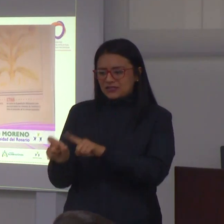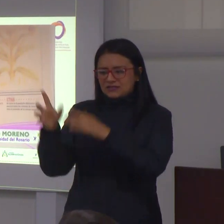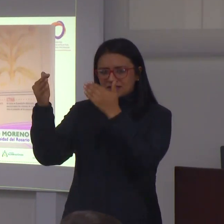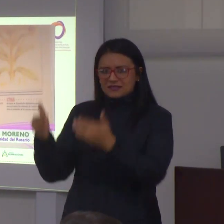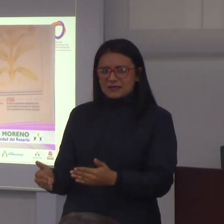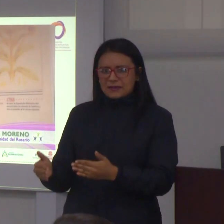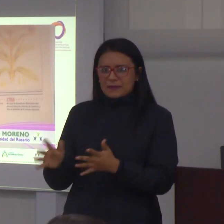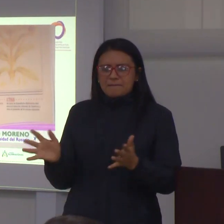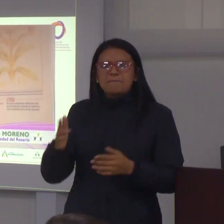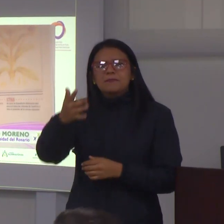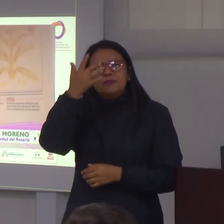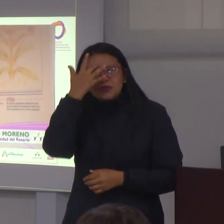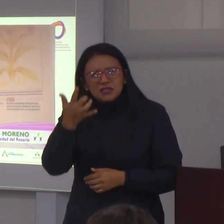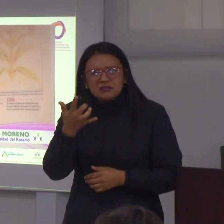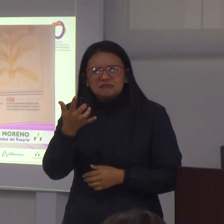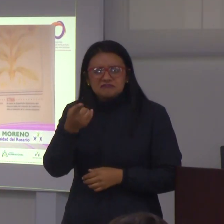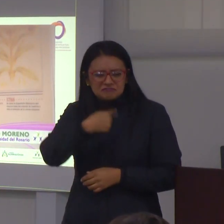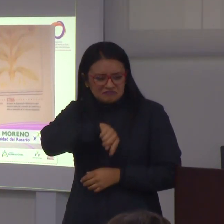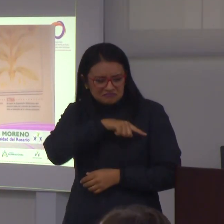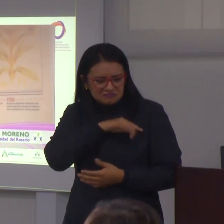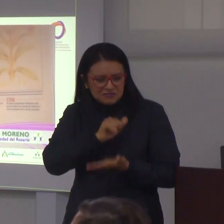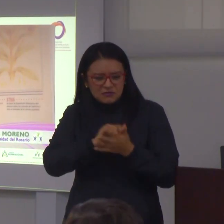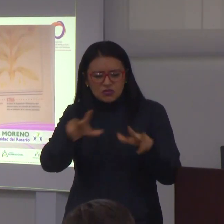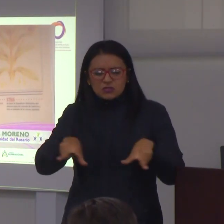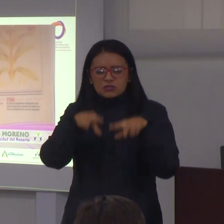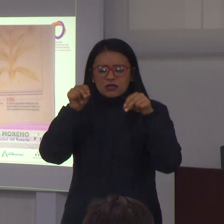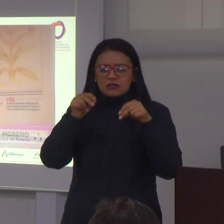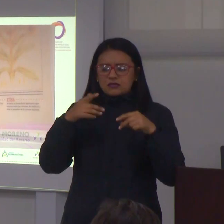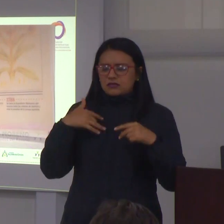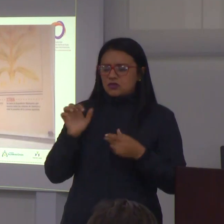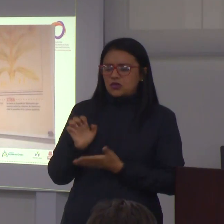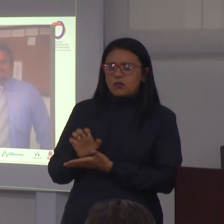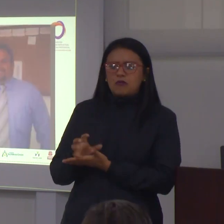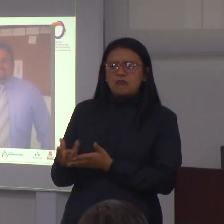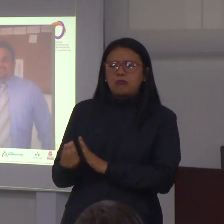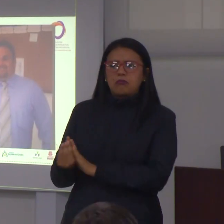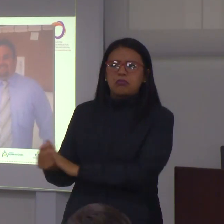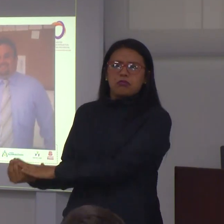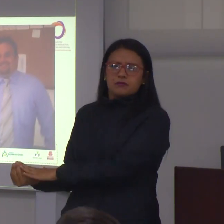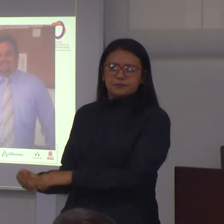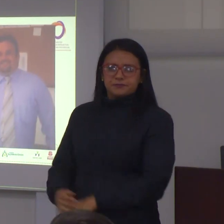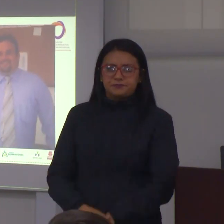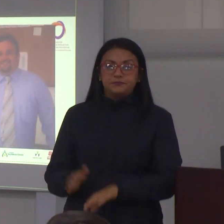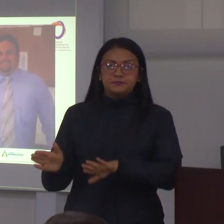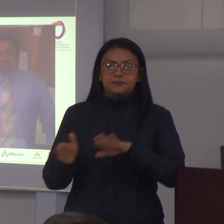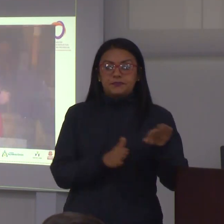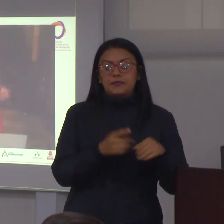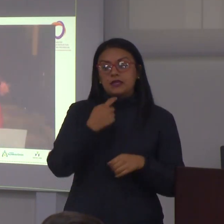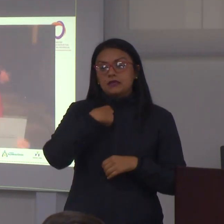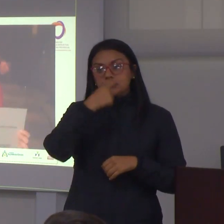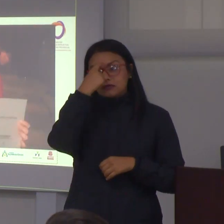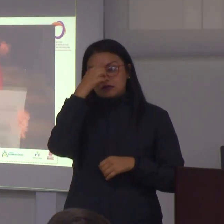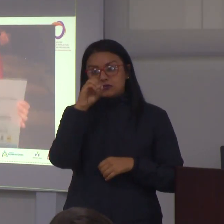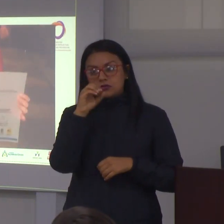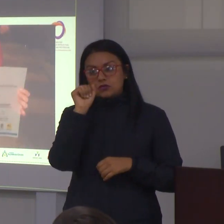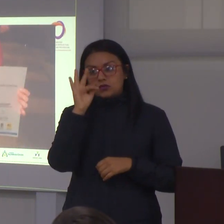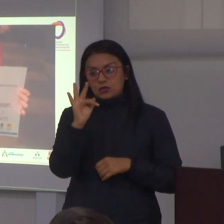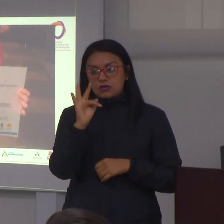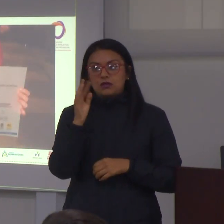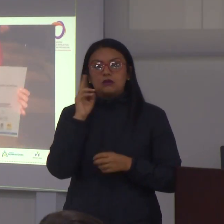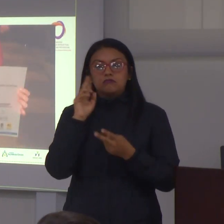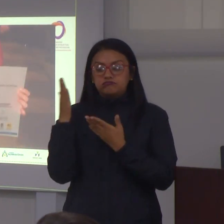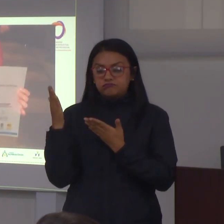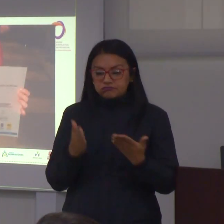discapacidad. ¿Por qué? Porque nosotros mismos como sociedad nos hemos encargado de hacerlos a lado. Pensaría que BOA ha traído a la